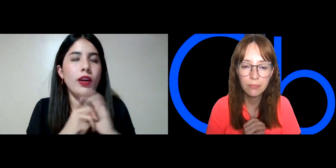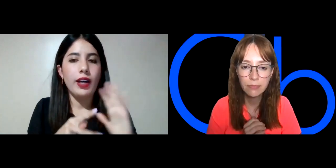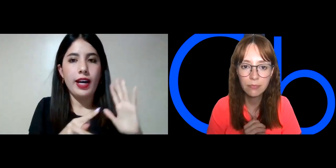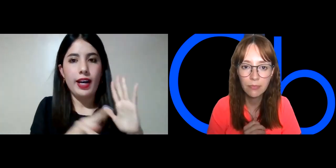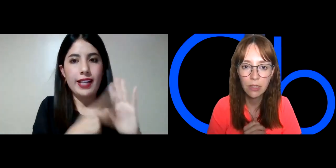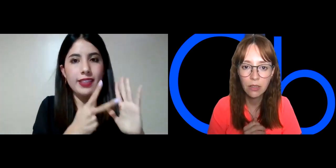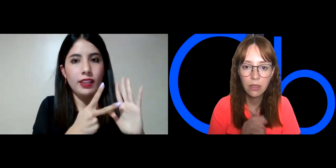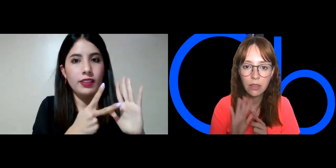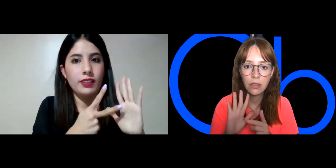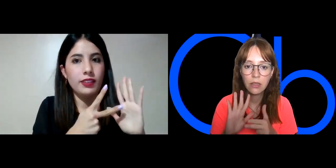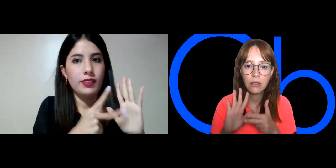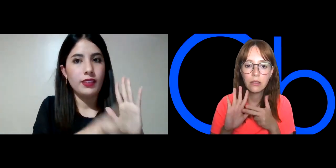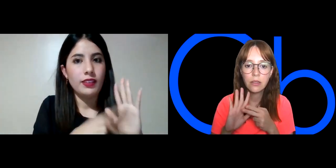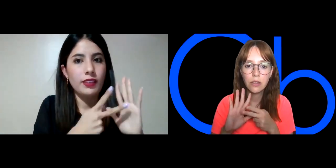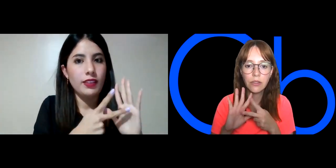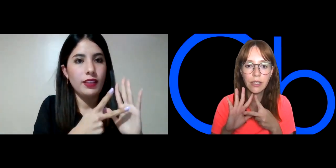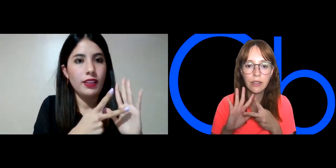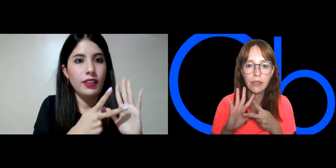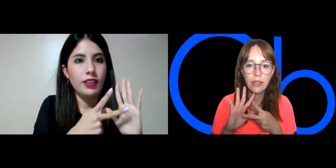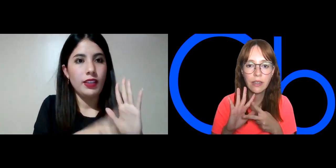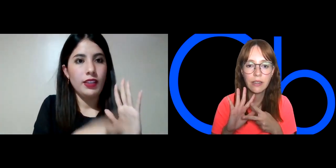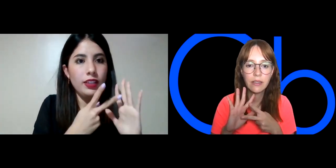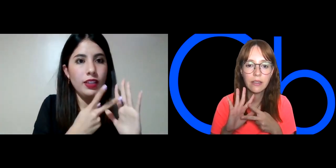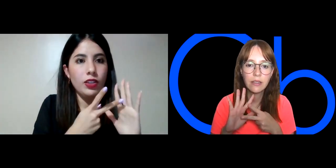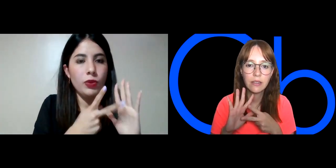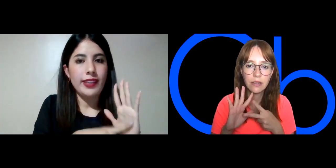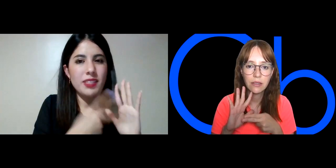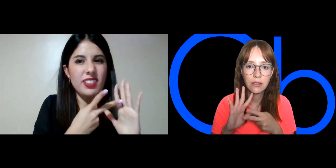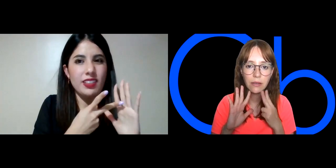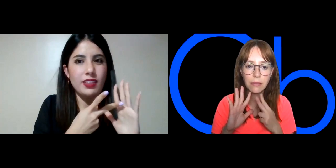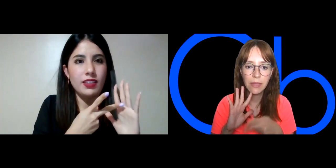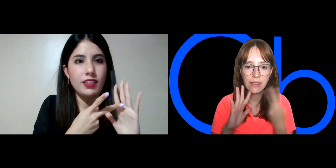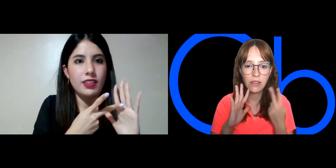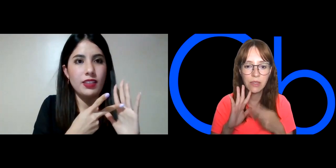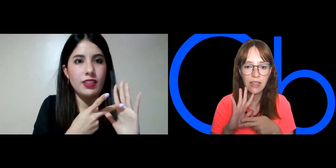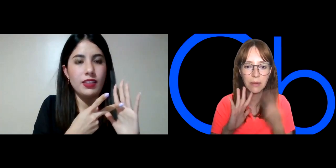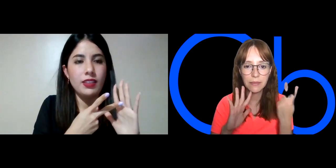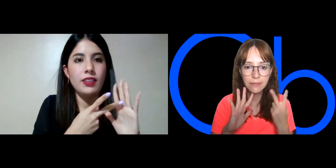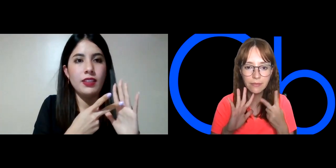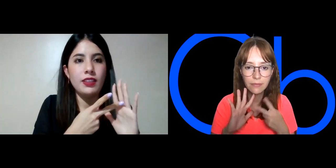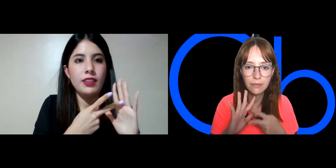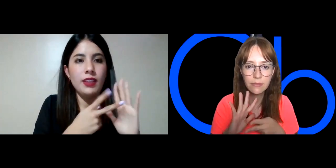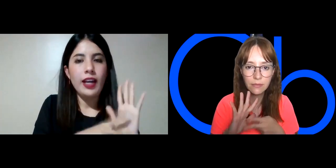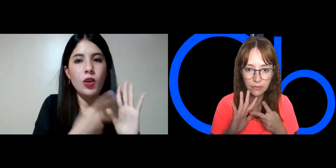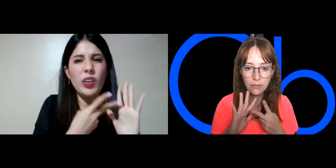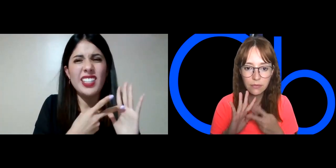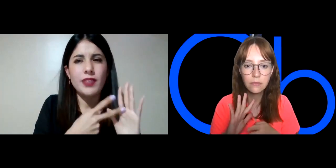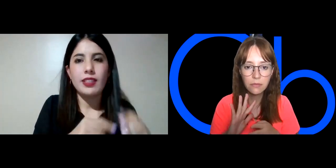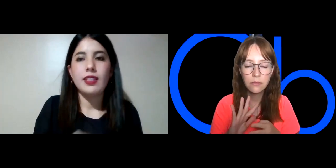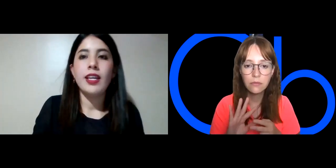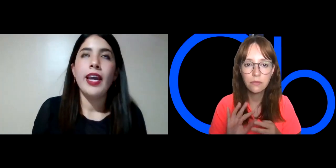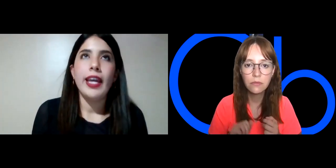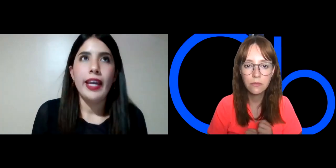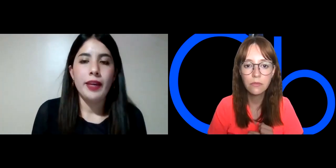hacerlo así. Ok. Ajá. ¿Cuántas veces? Es como hacia arriba. Ajá, ¿cuántas